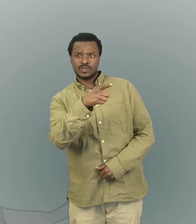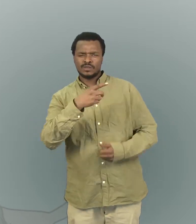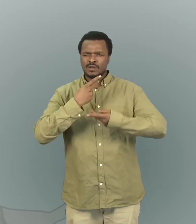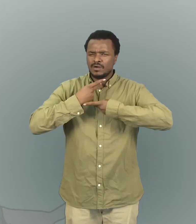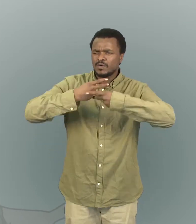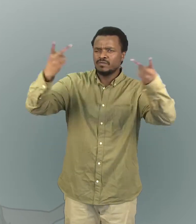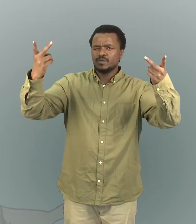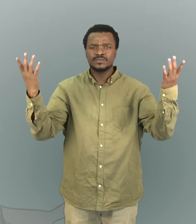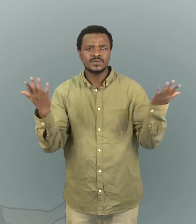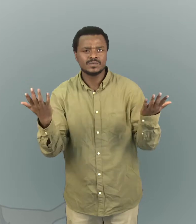il annonce